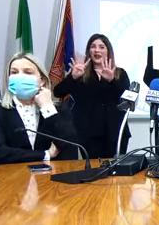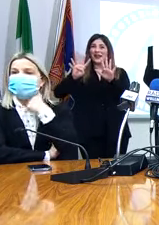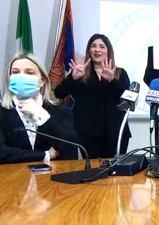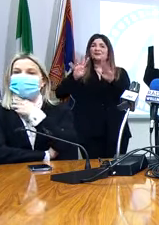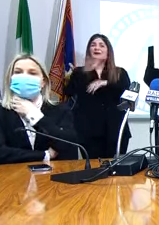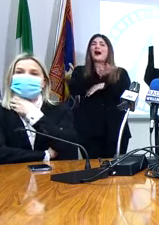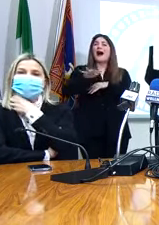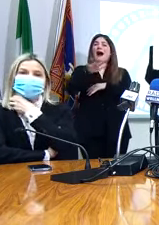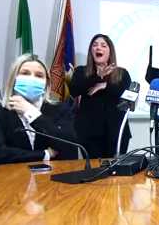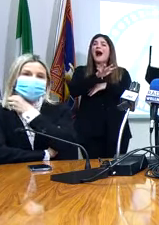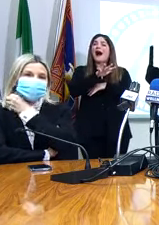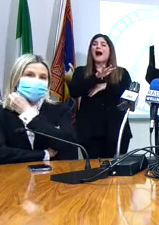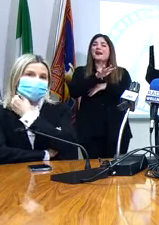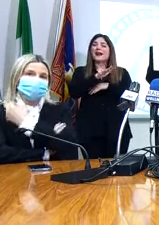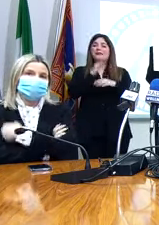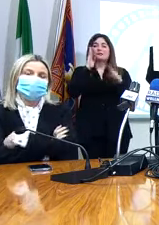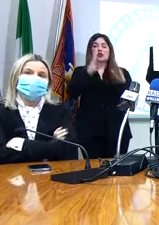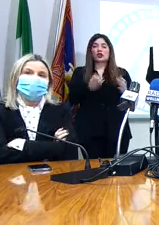anche oggi,